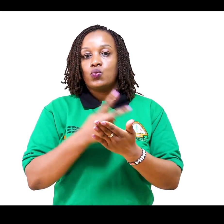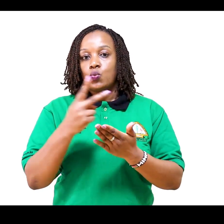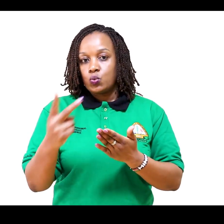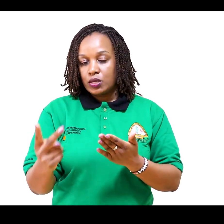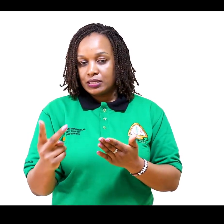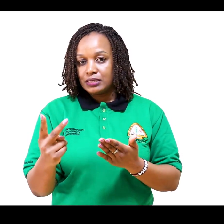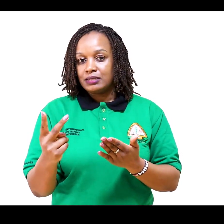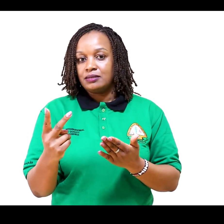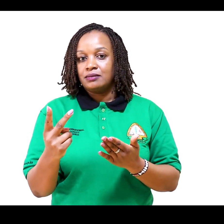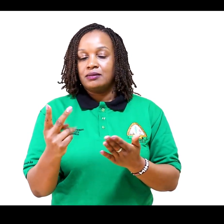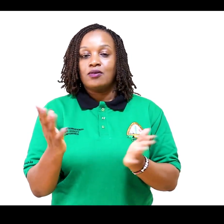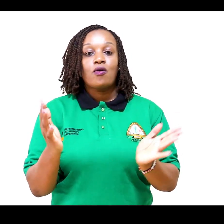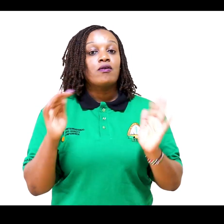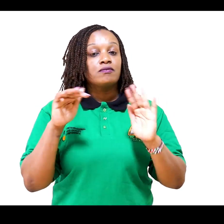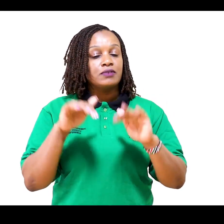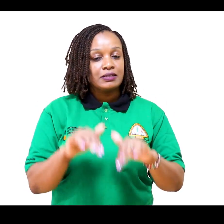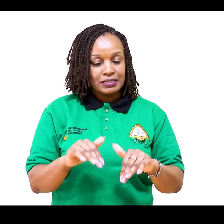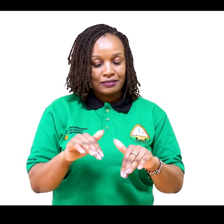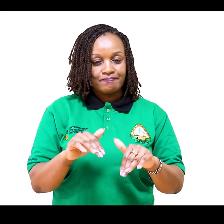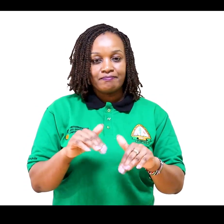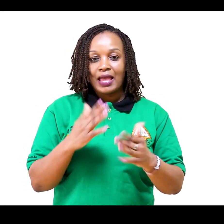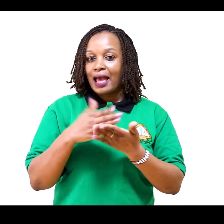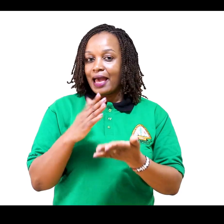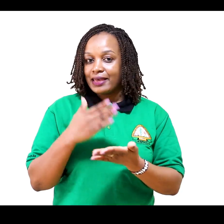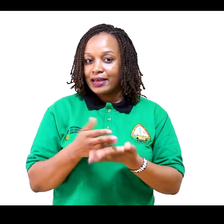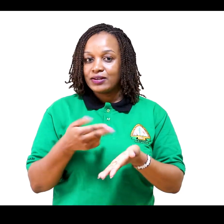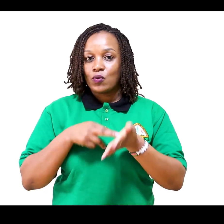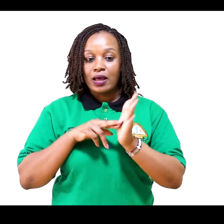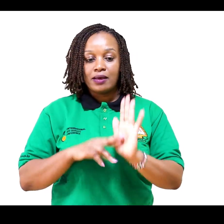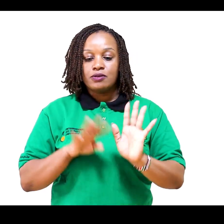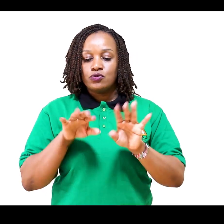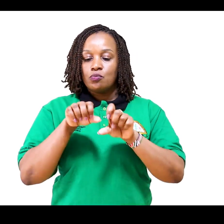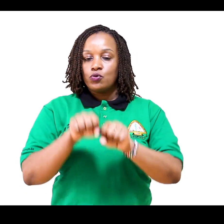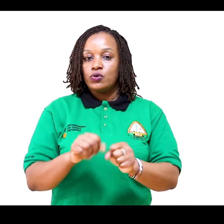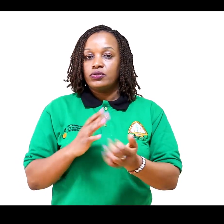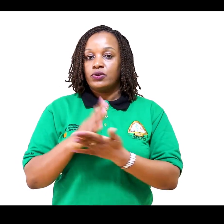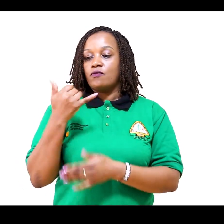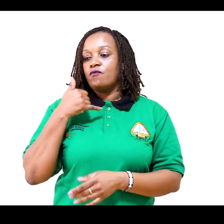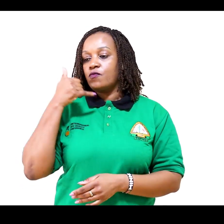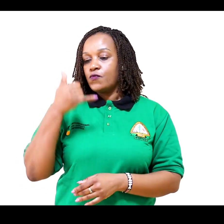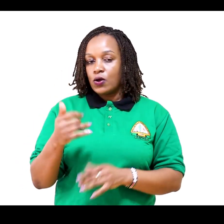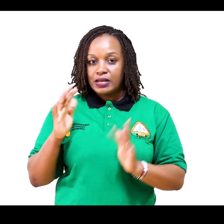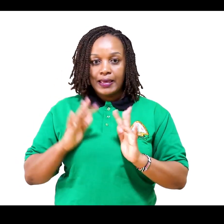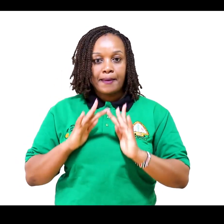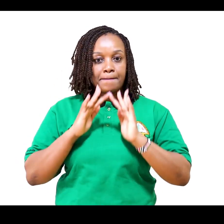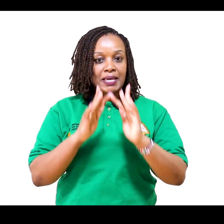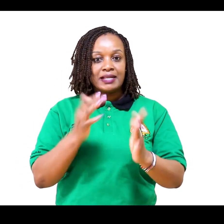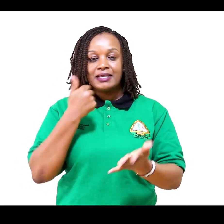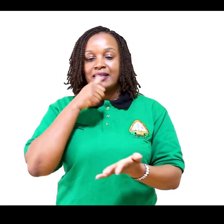ukumbi wa mikutano, mahitaji ni kuhifadhi nafasi kupitia simu, barua pepe, barua au